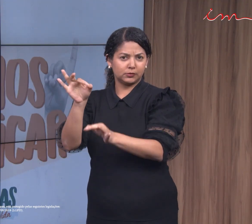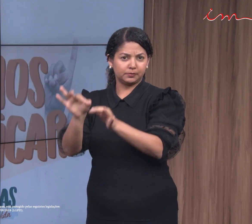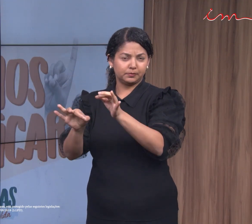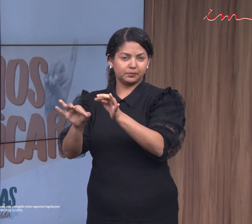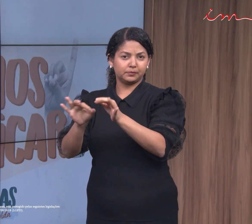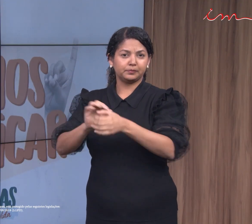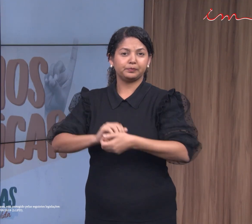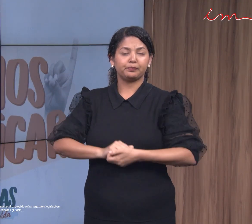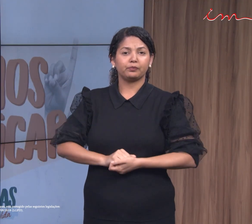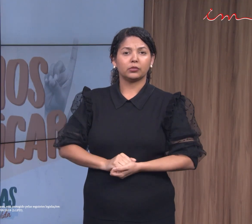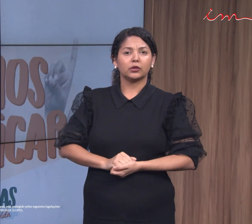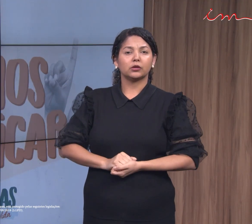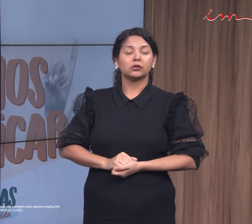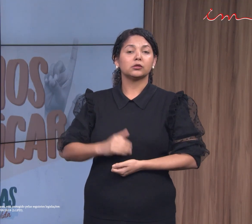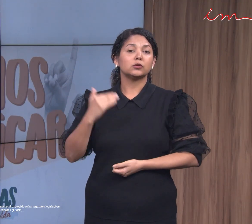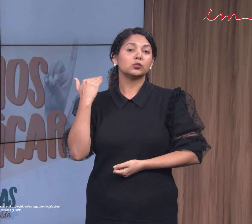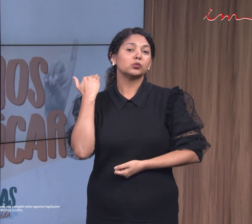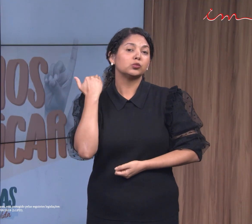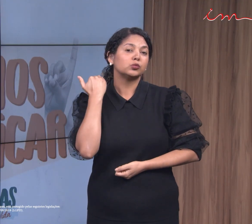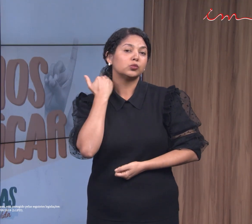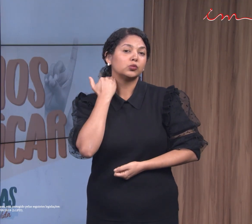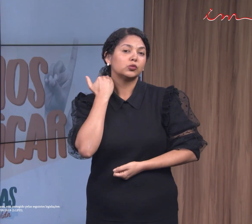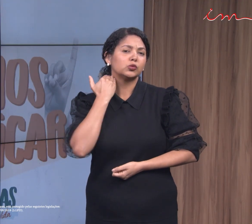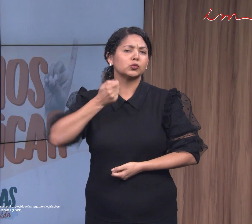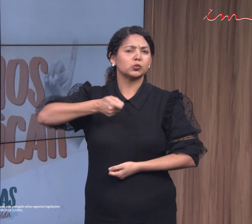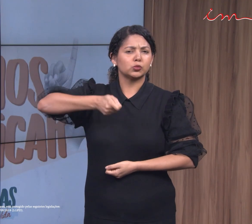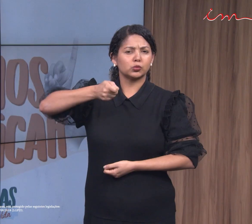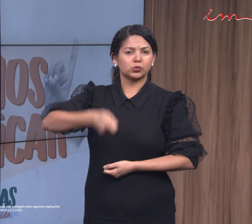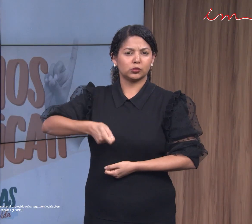Deus, juiz.